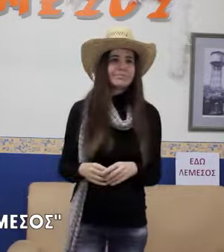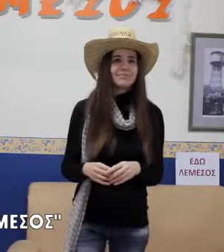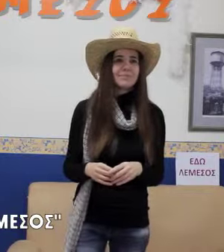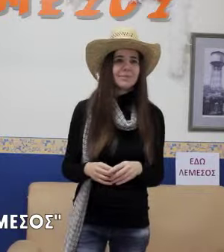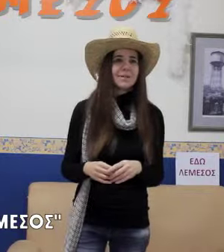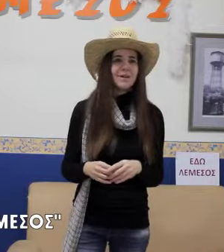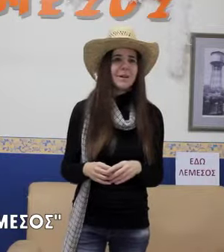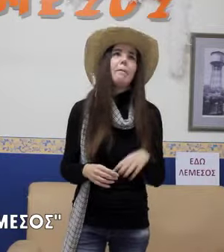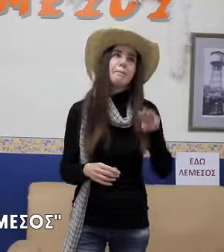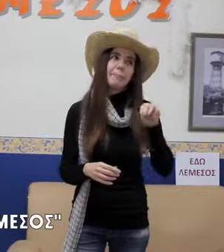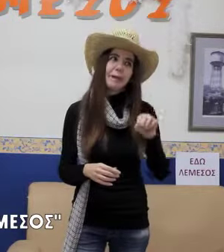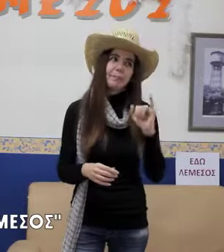Μίμης Πλέσας